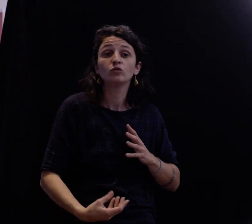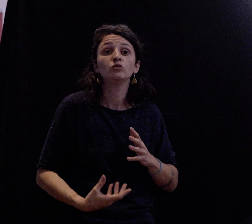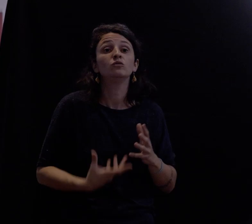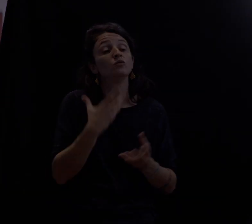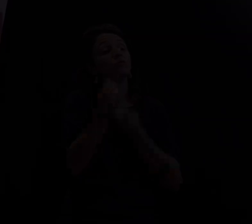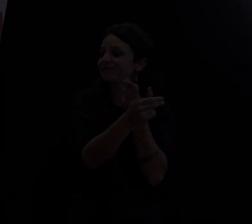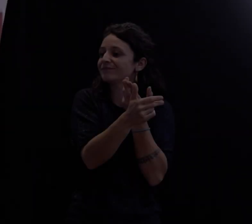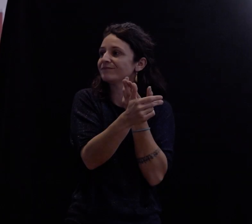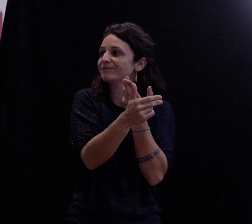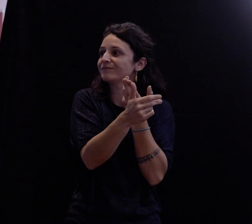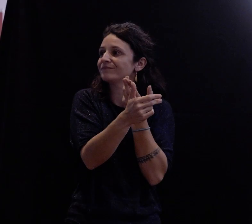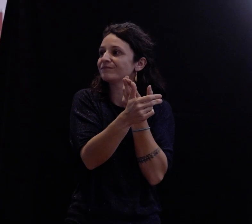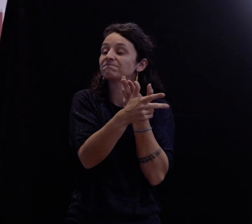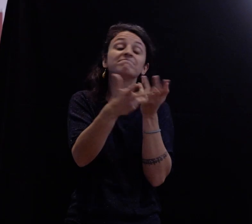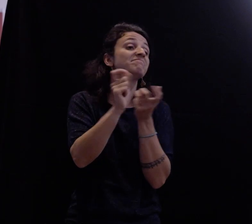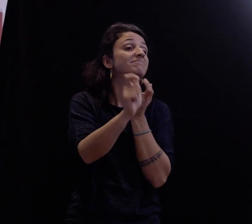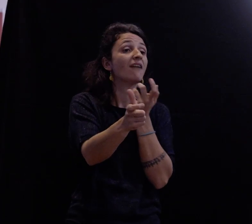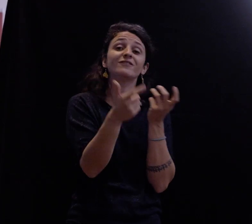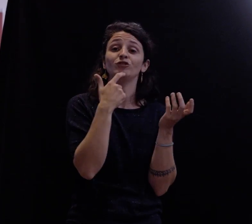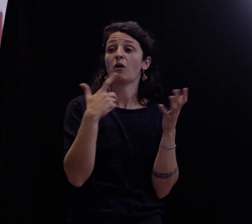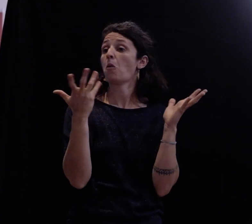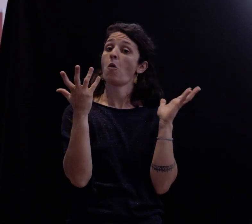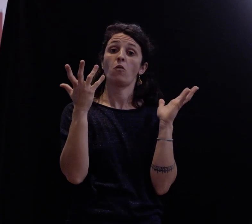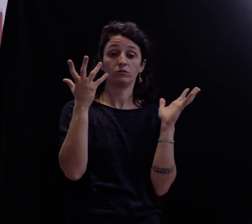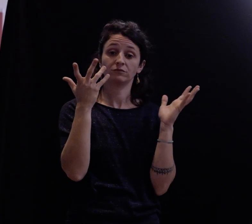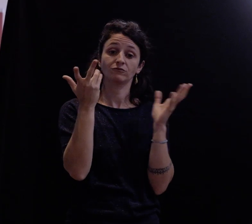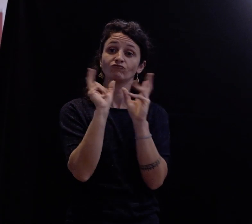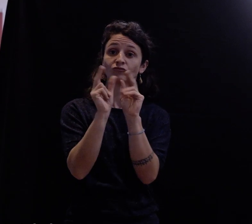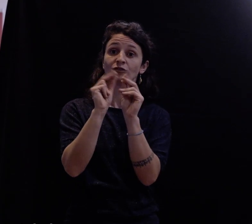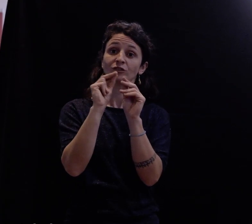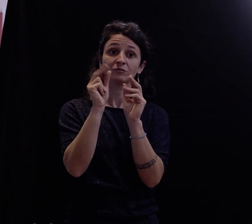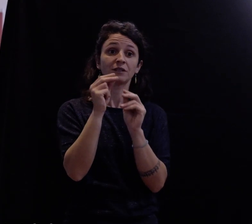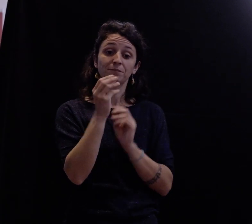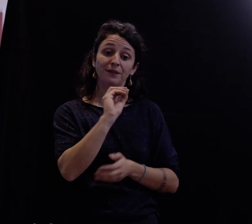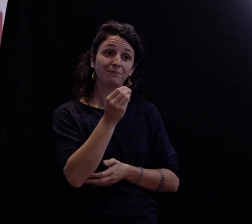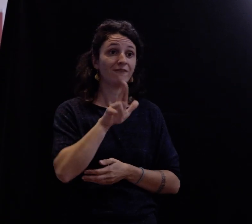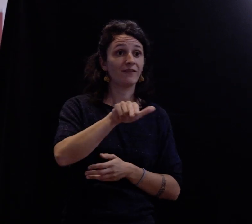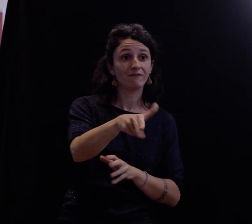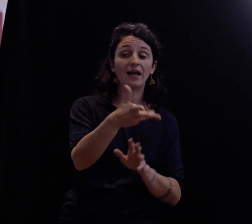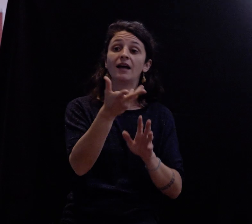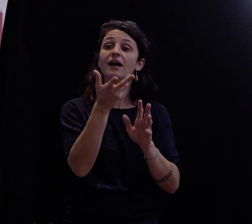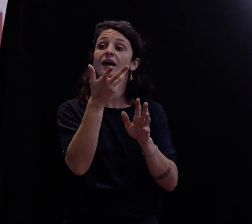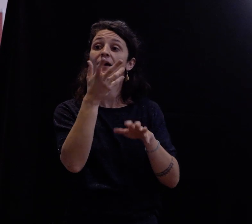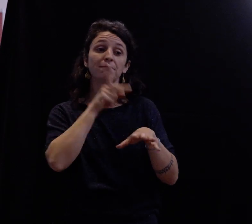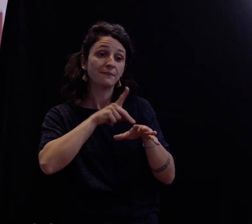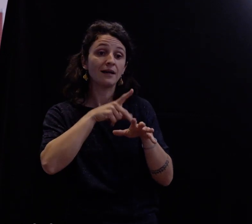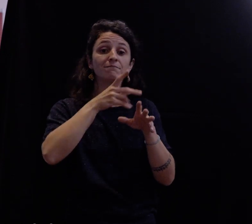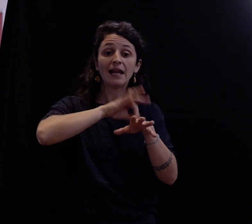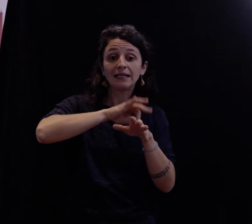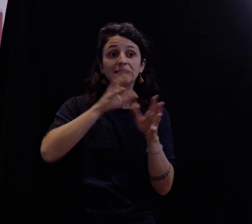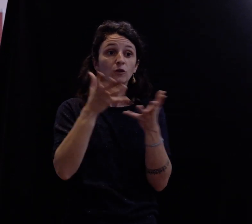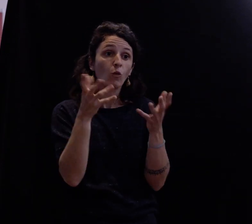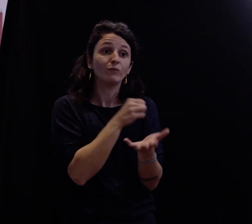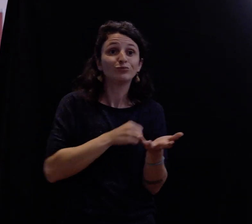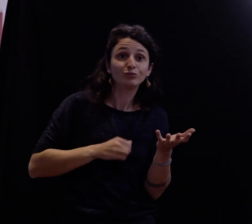retrouve l'anomalie, on ne pourra pas pour autant dire quels sont les symptômes que va avoir le bébé et quelle va être la sévérité de